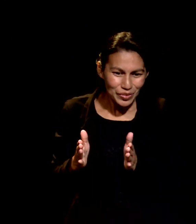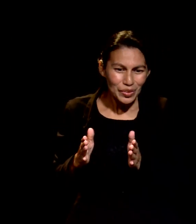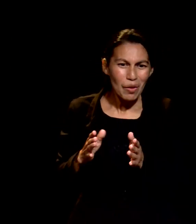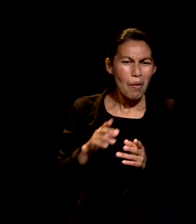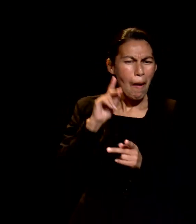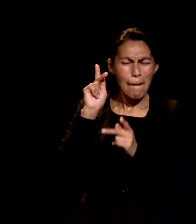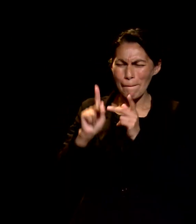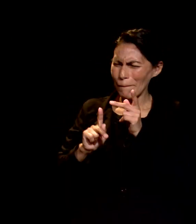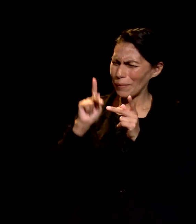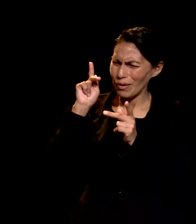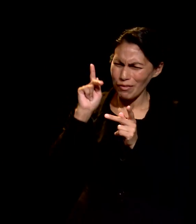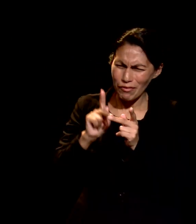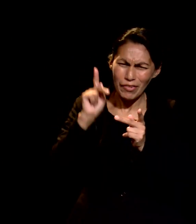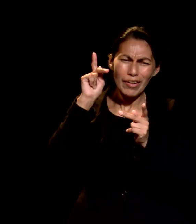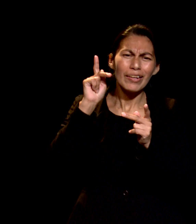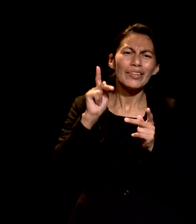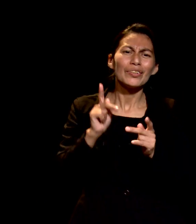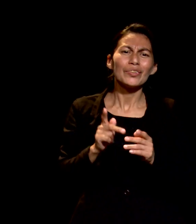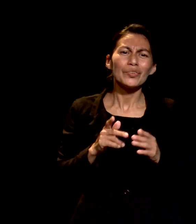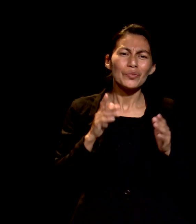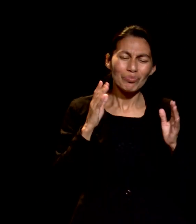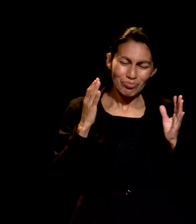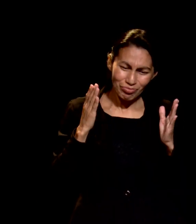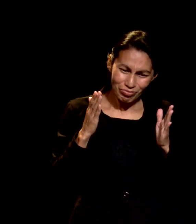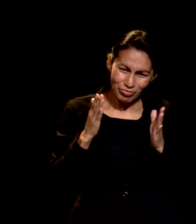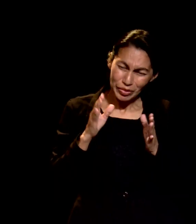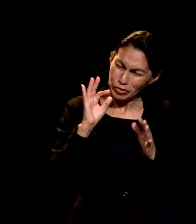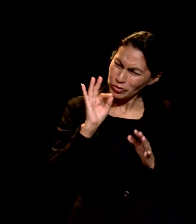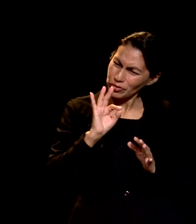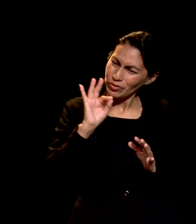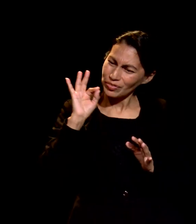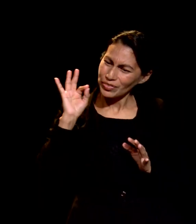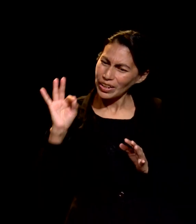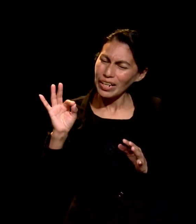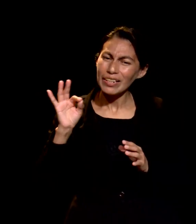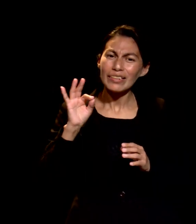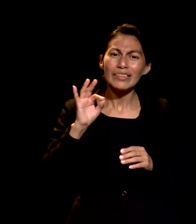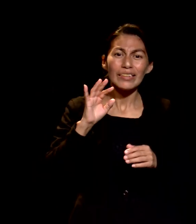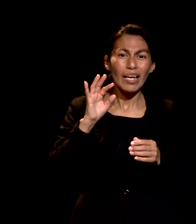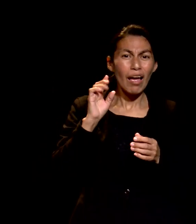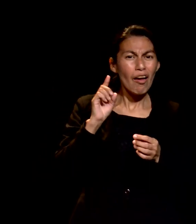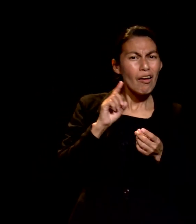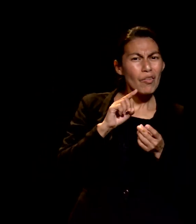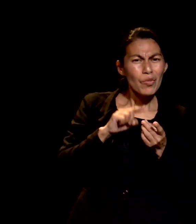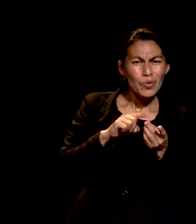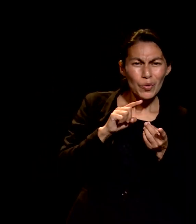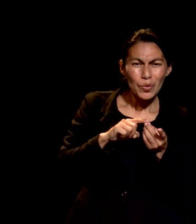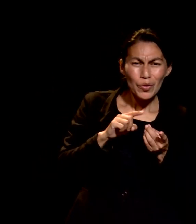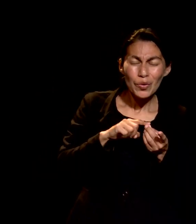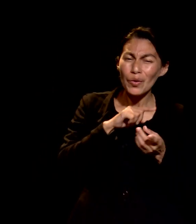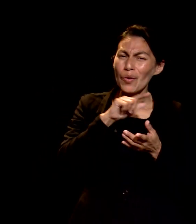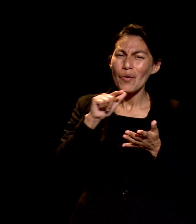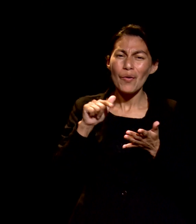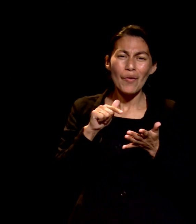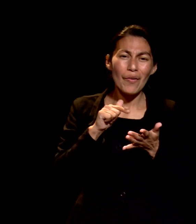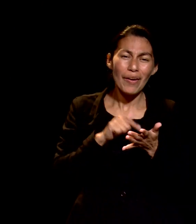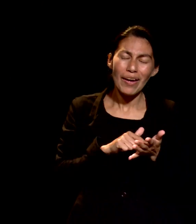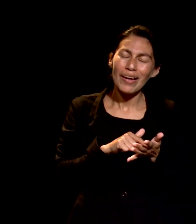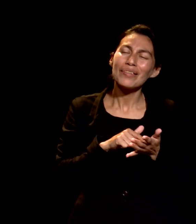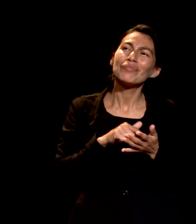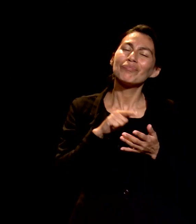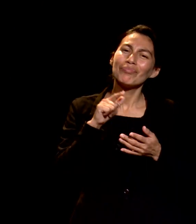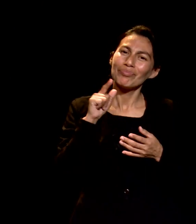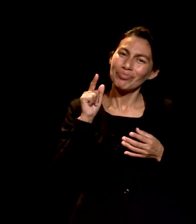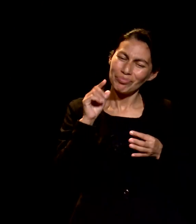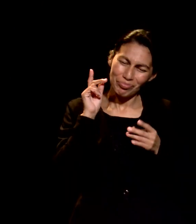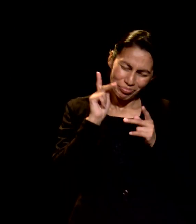Tienes planes perfectos Defines la hora, el lugar y